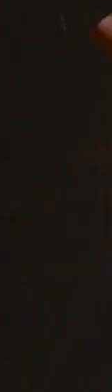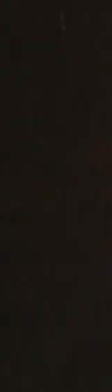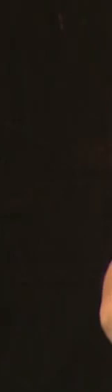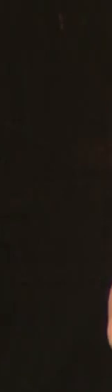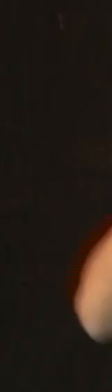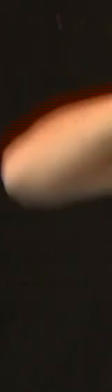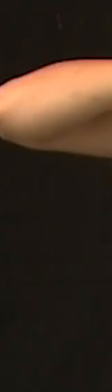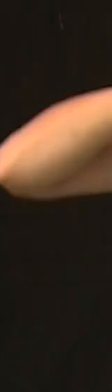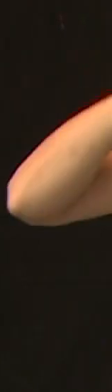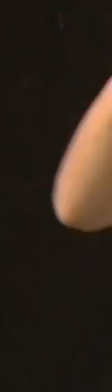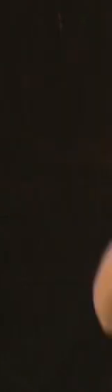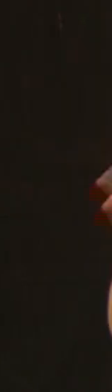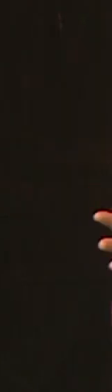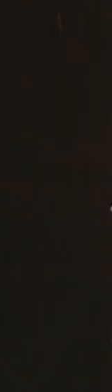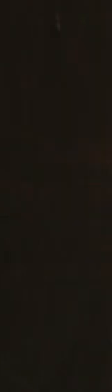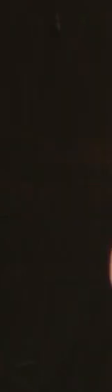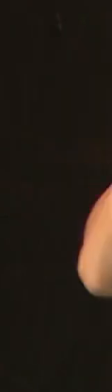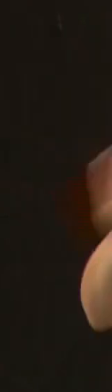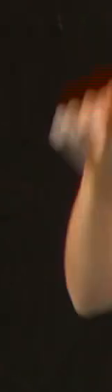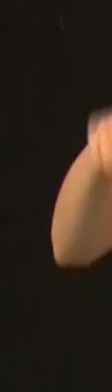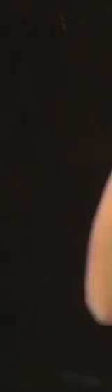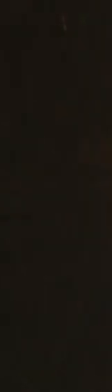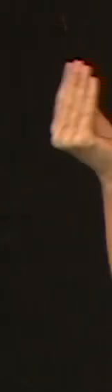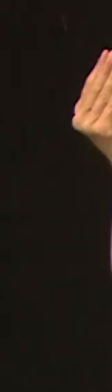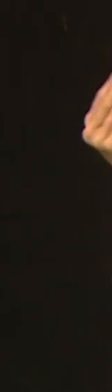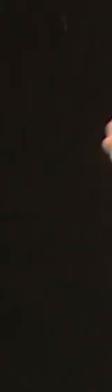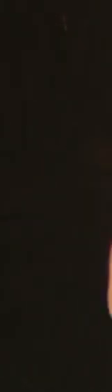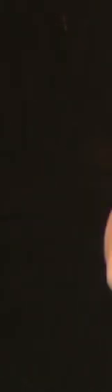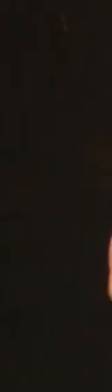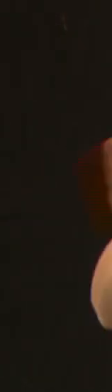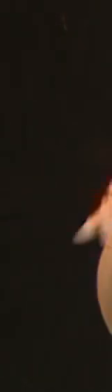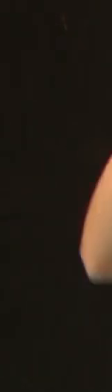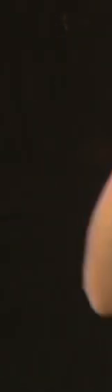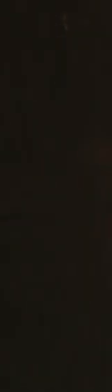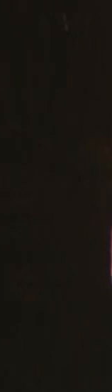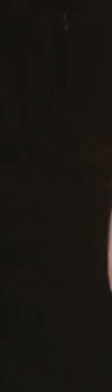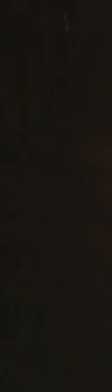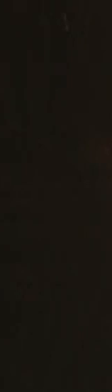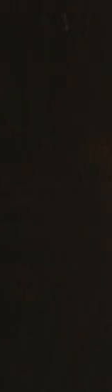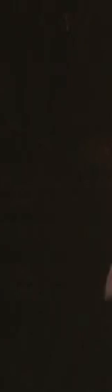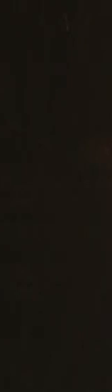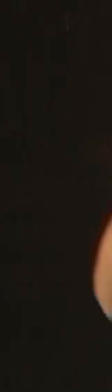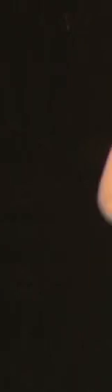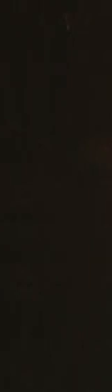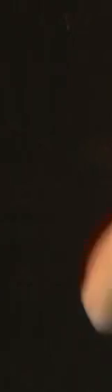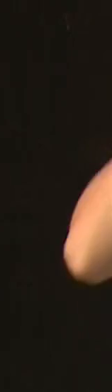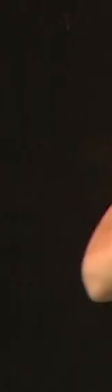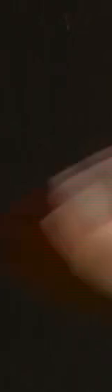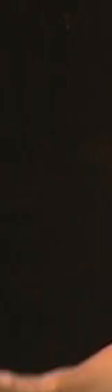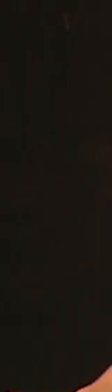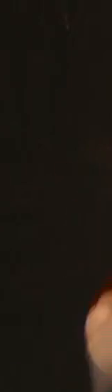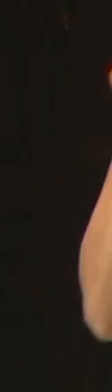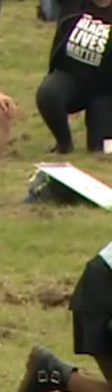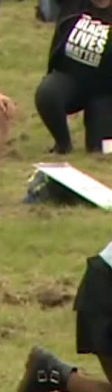betreft, genoeg onderzoek naar racisme in Nederland. Racisme bestaat in Nederland. Dus wat dat betreft, geen onderzoeken meer. We moeten gewoon